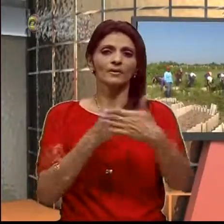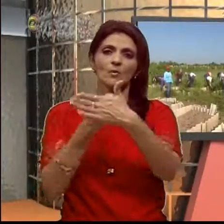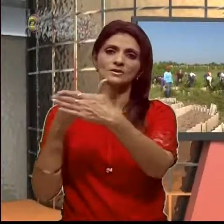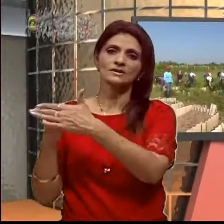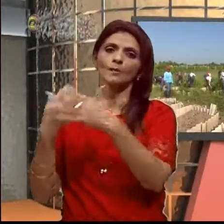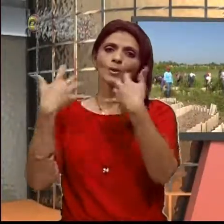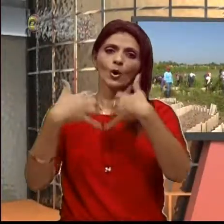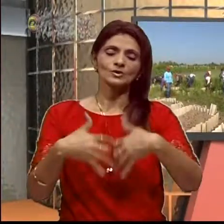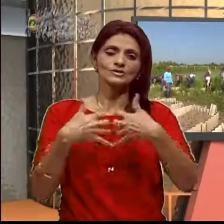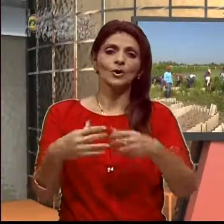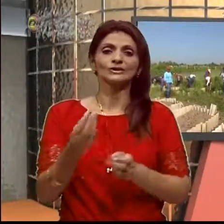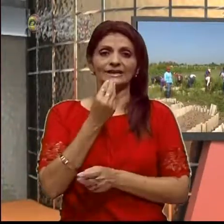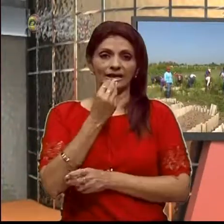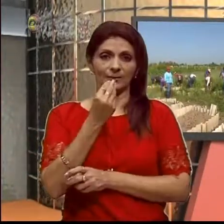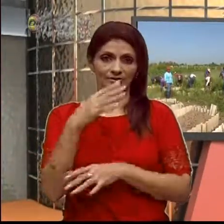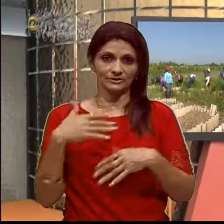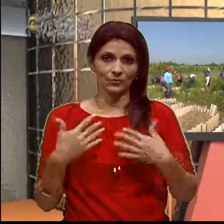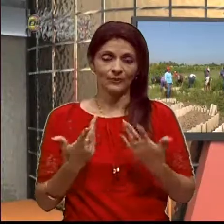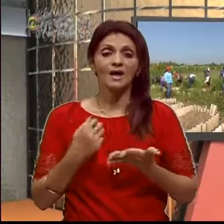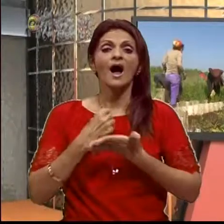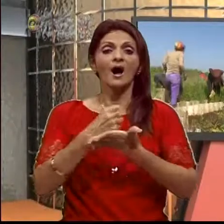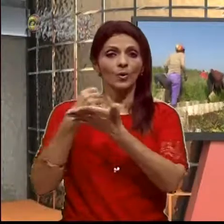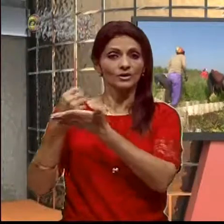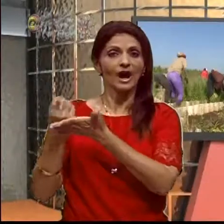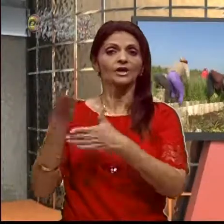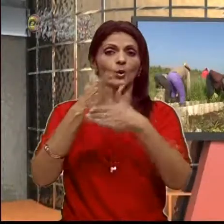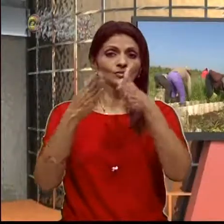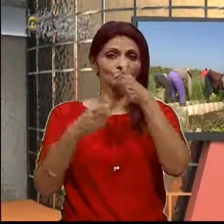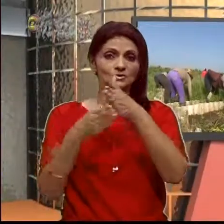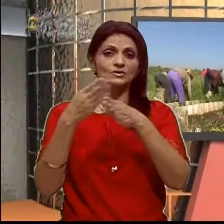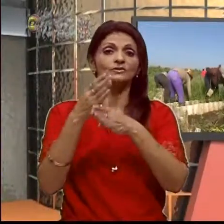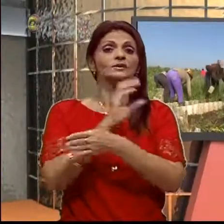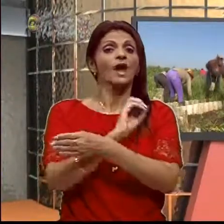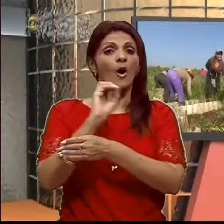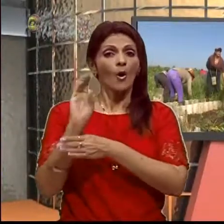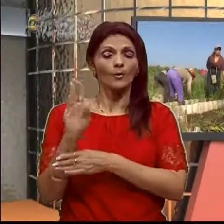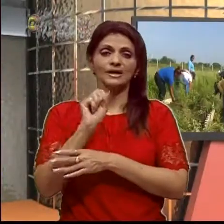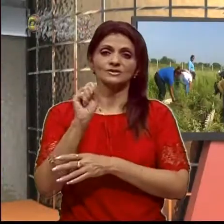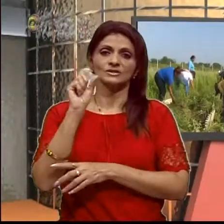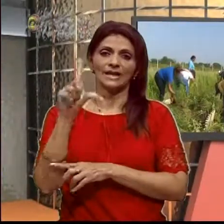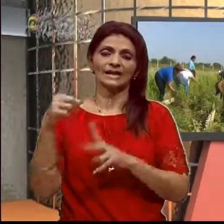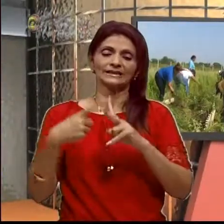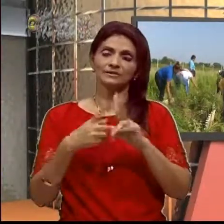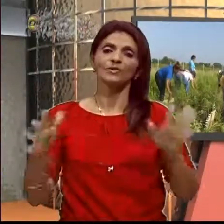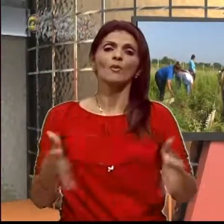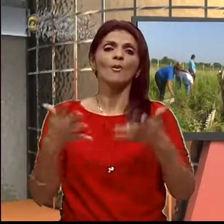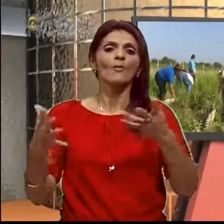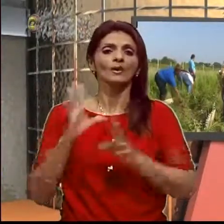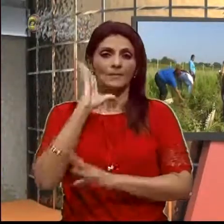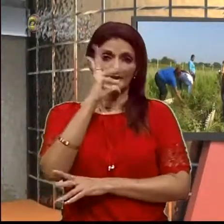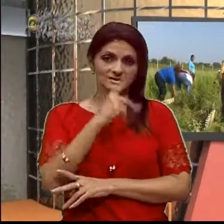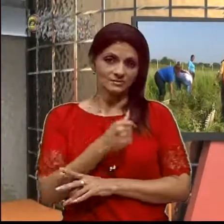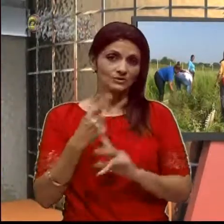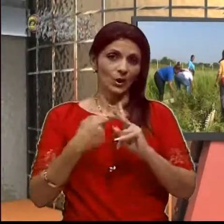producción de alimentos, apoyar la construcción de obras sociales y promover la limpieza y embellecimiento de arterias